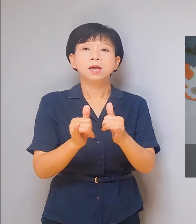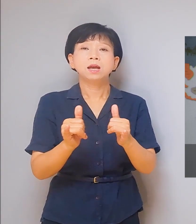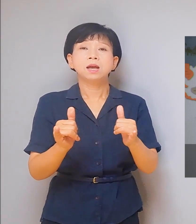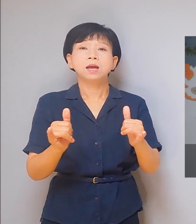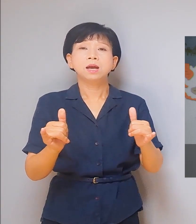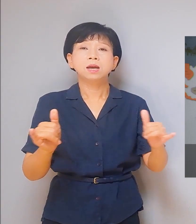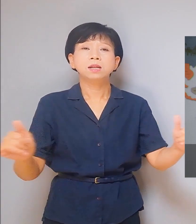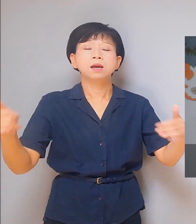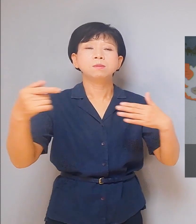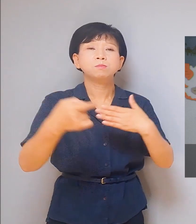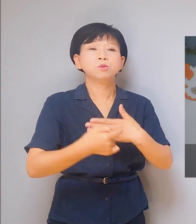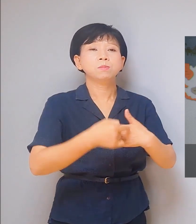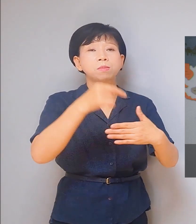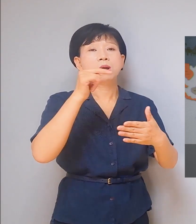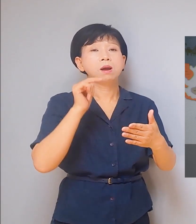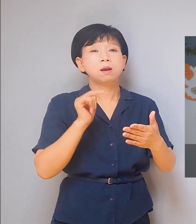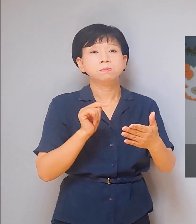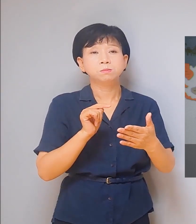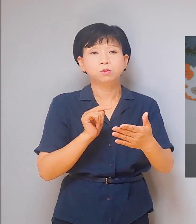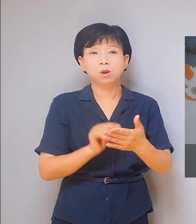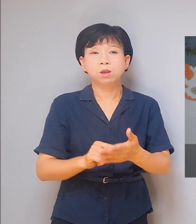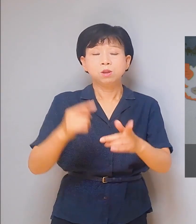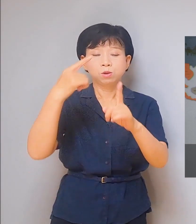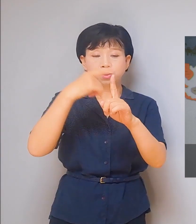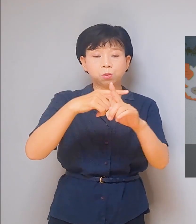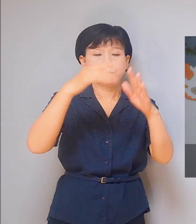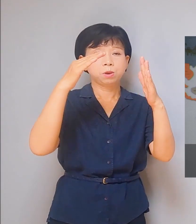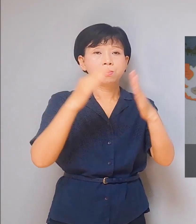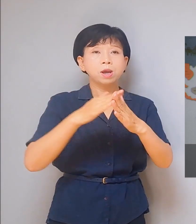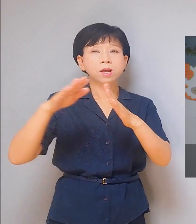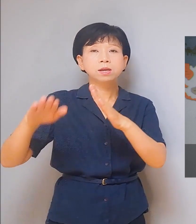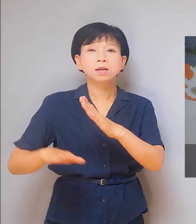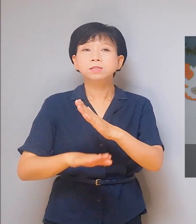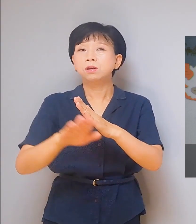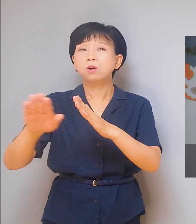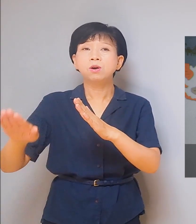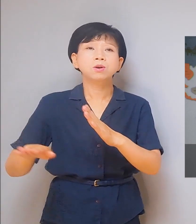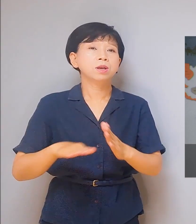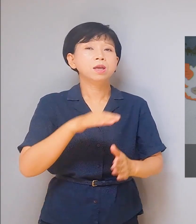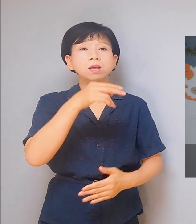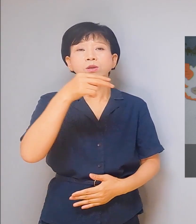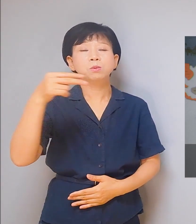모든 사람의 마음과 교회와